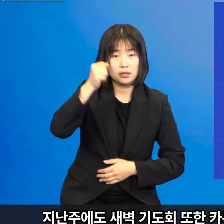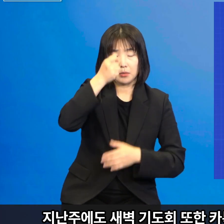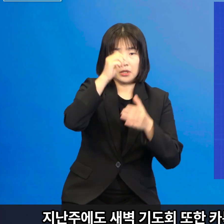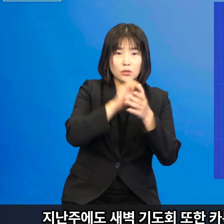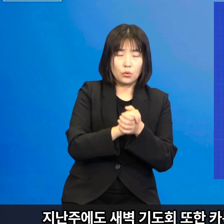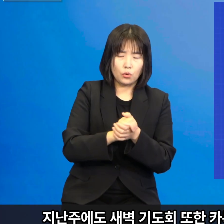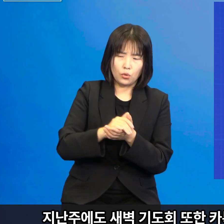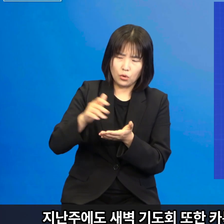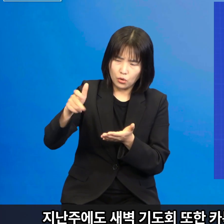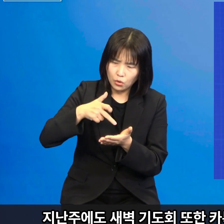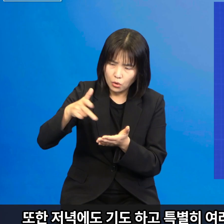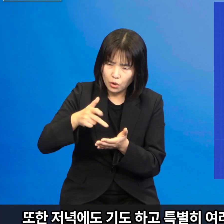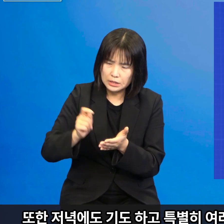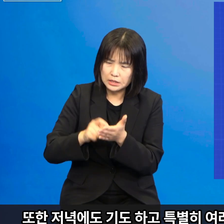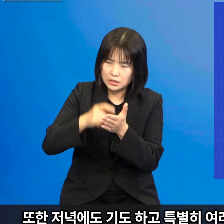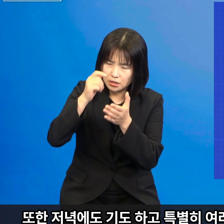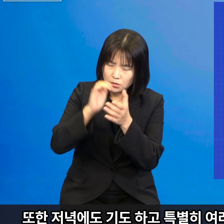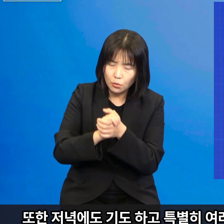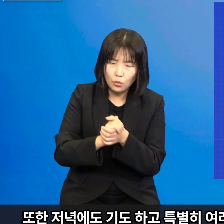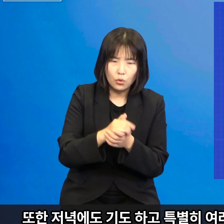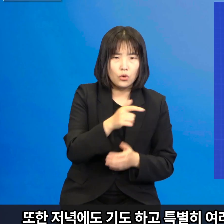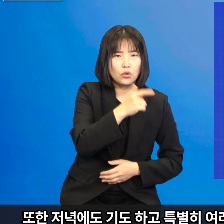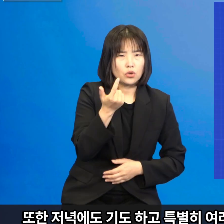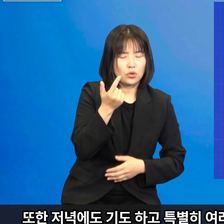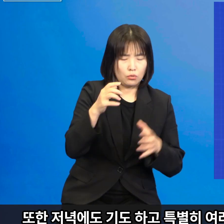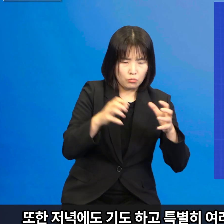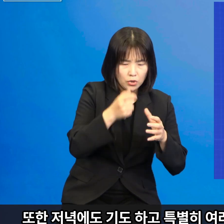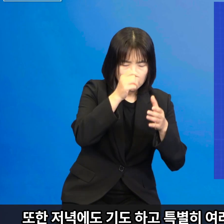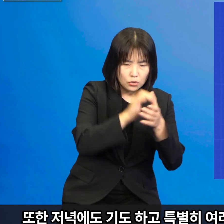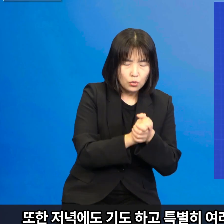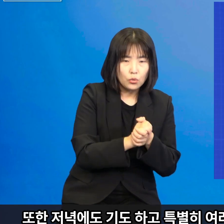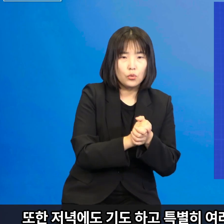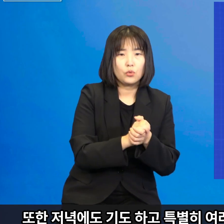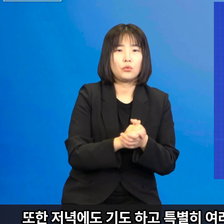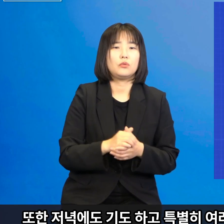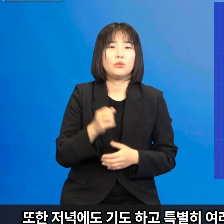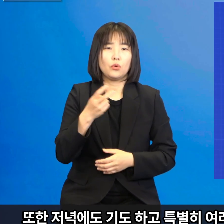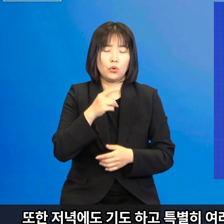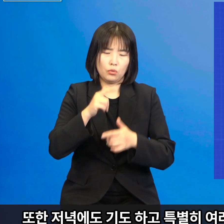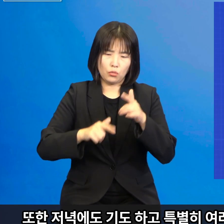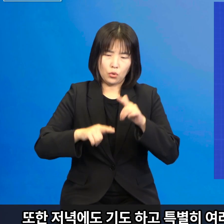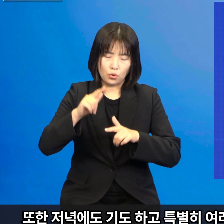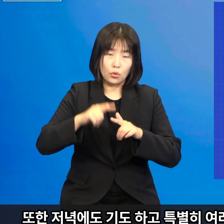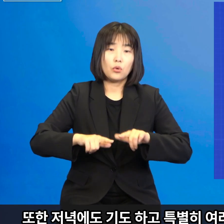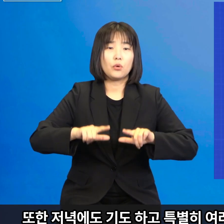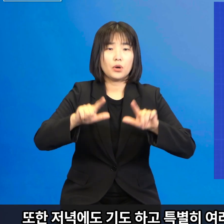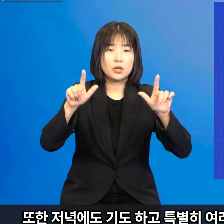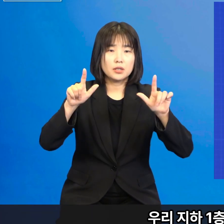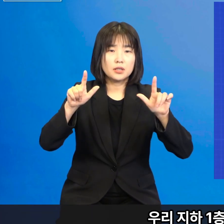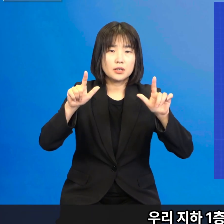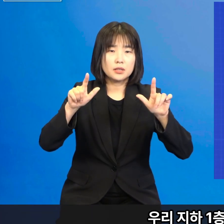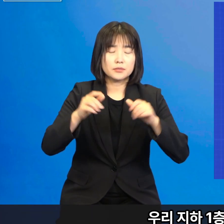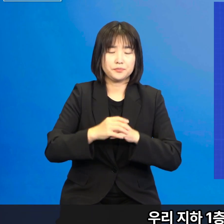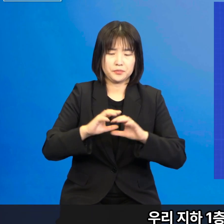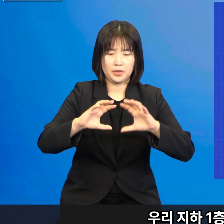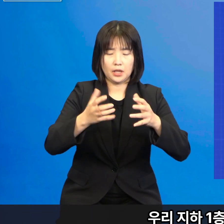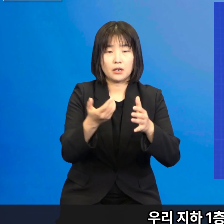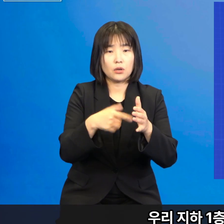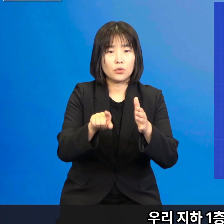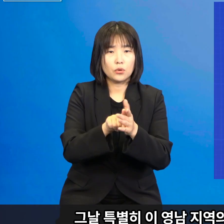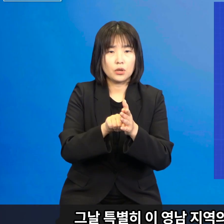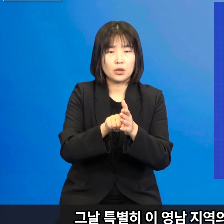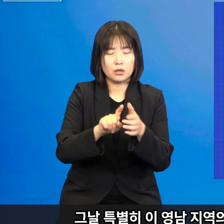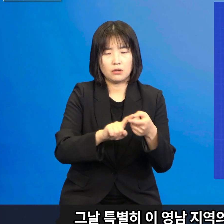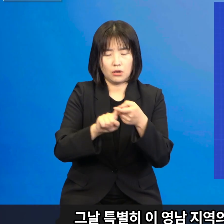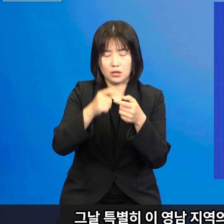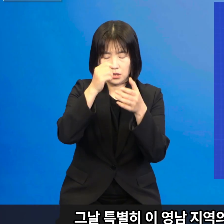카톡으로 긴급 기도망에도 올라오고, 또한 저녁에도 기도하고, 특별히 여러분 목요일 저녁에 비상시국 기도회 우리 지하 1층에